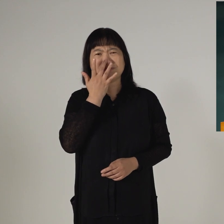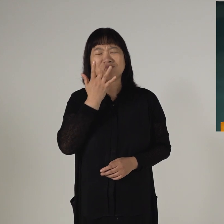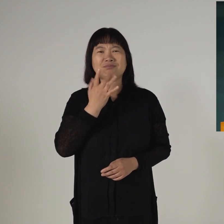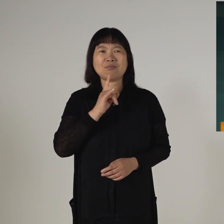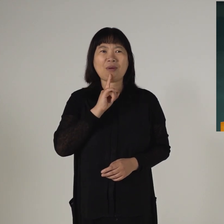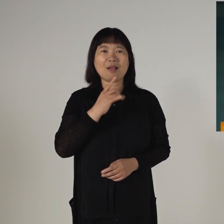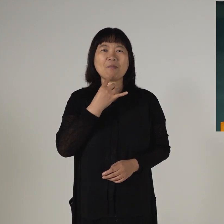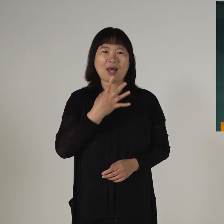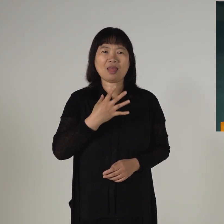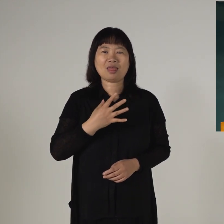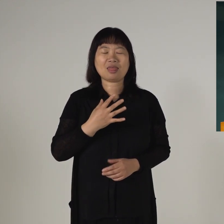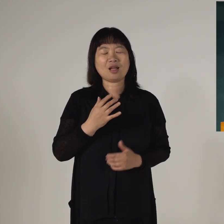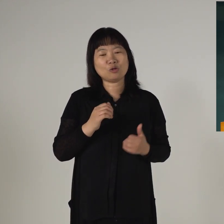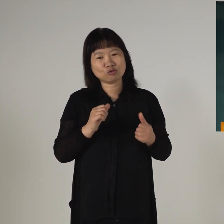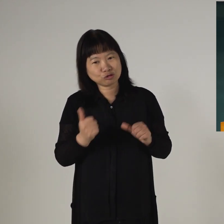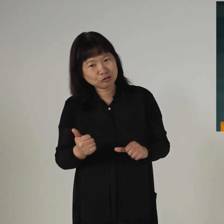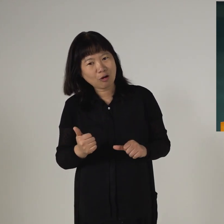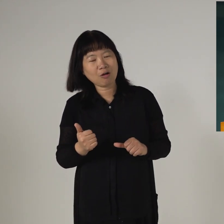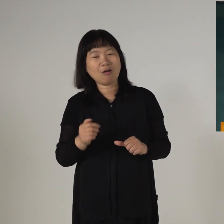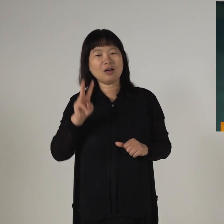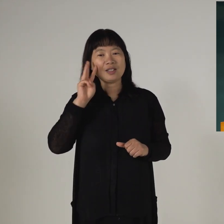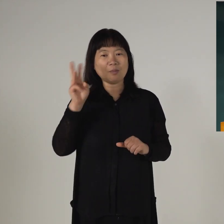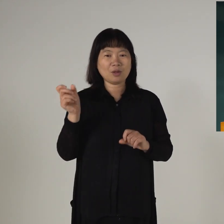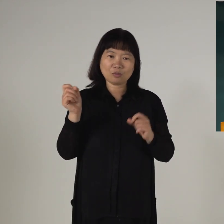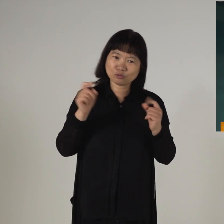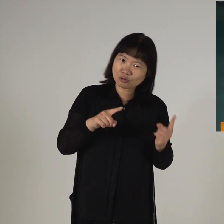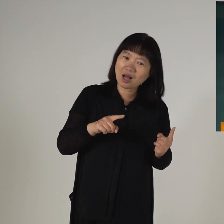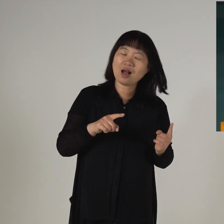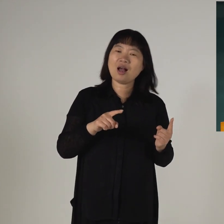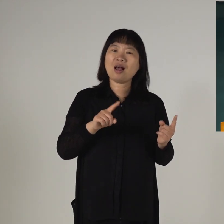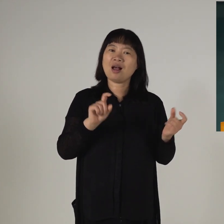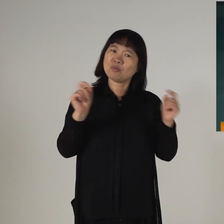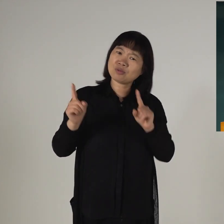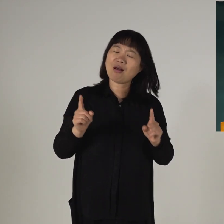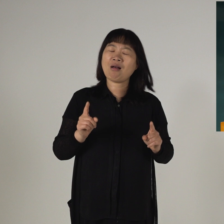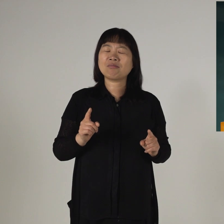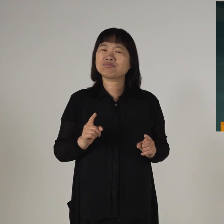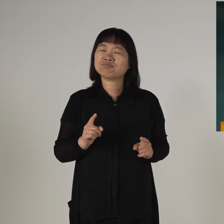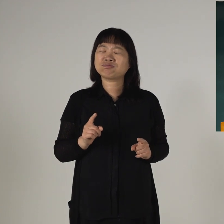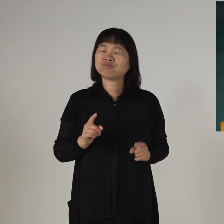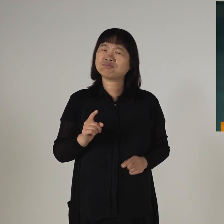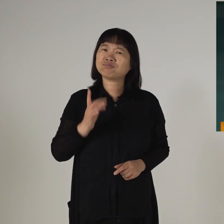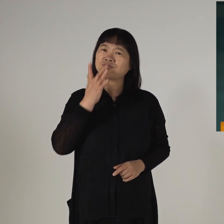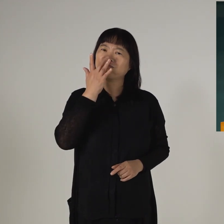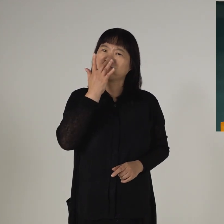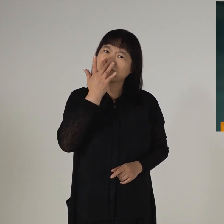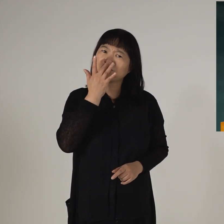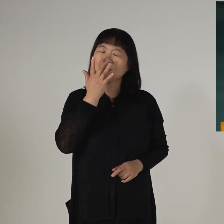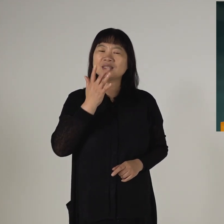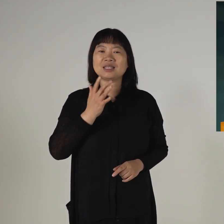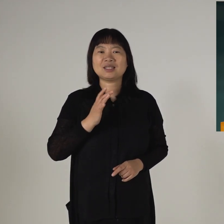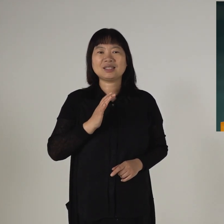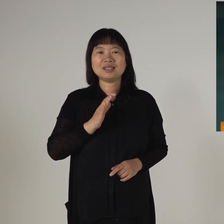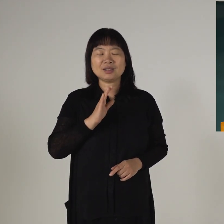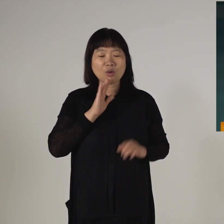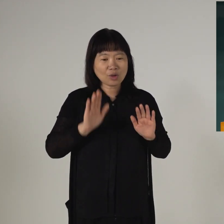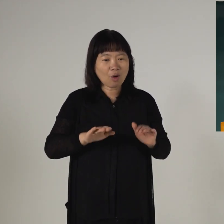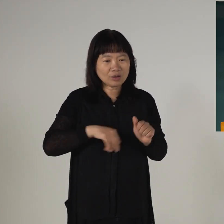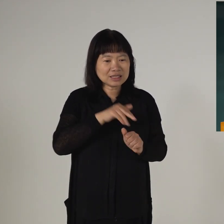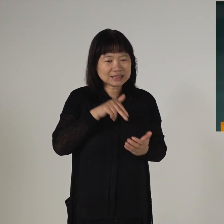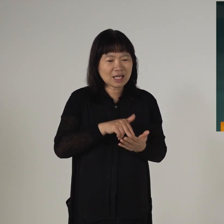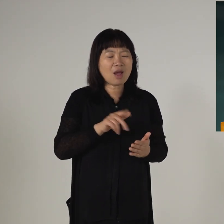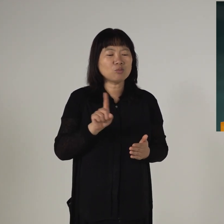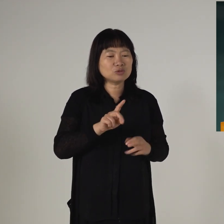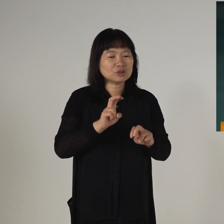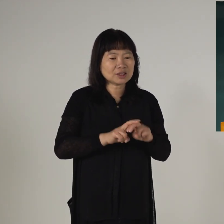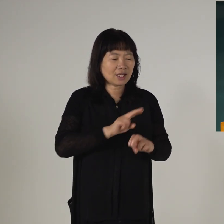둥, 또 그 다음에 사흘 만에 부활할 것이라는 둥, 그 밑도 끝도 없는 얘기를 자꾸 하시는데 정작 현실적인 얘기를 안